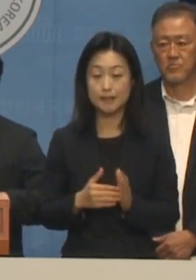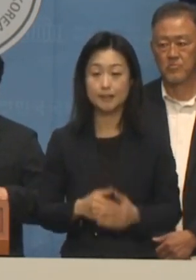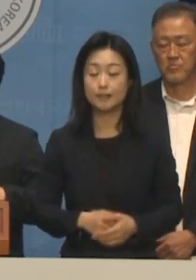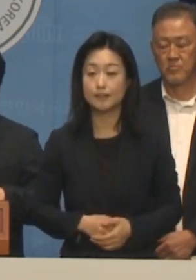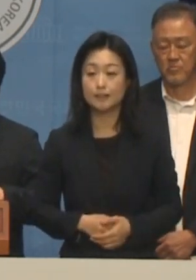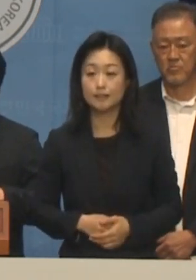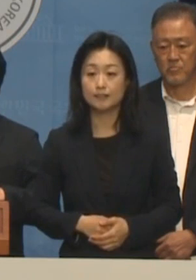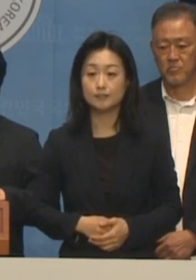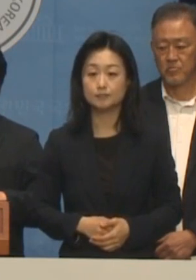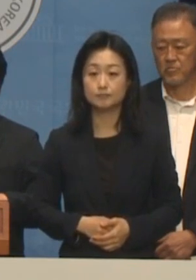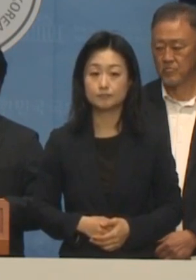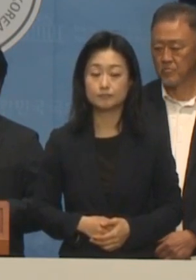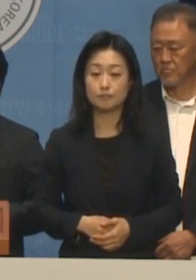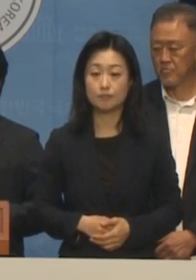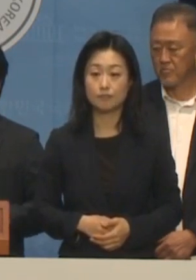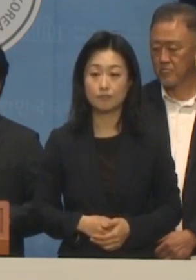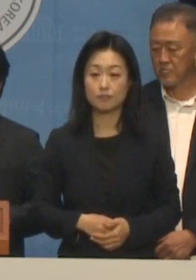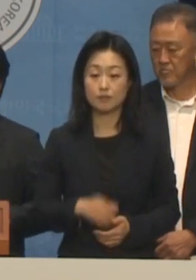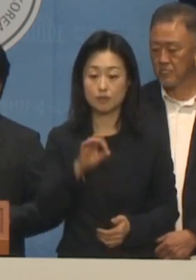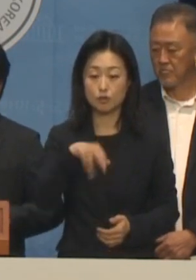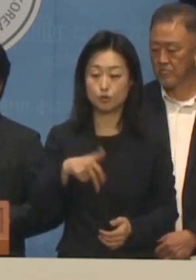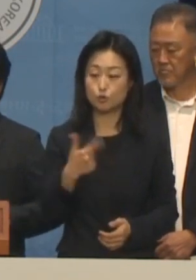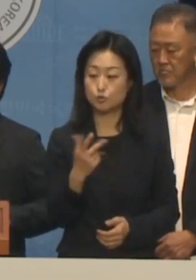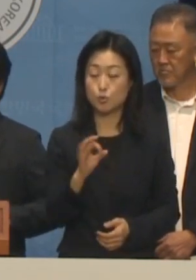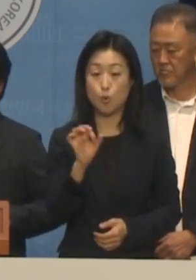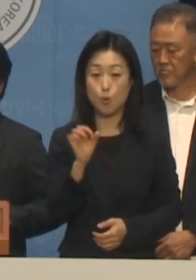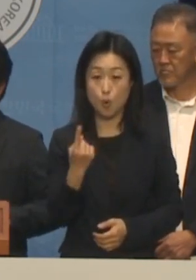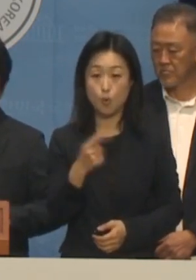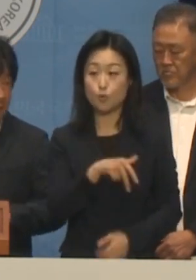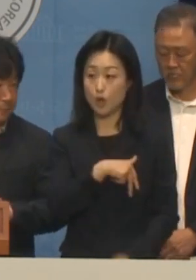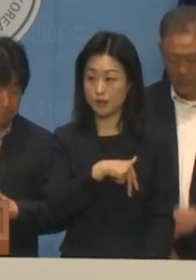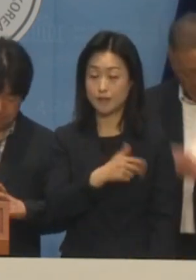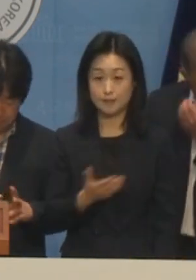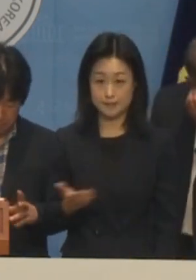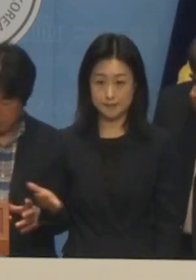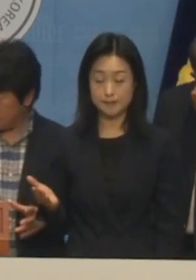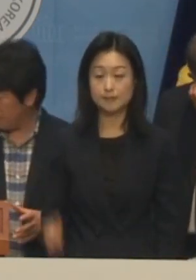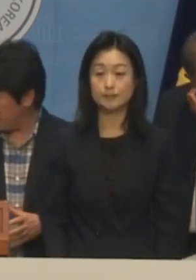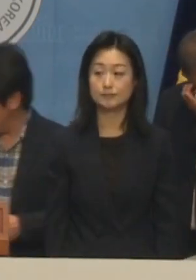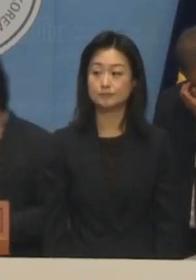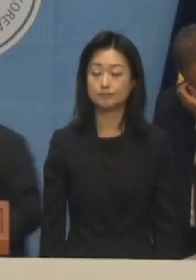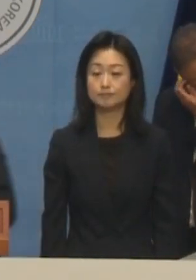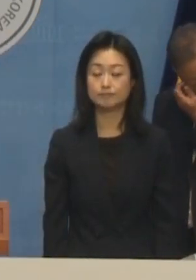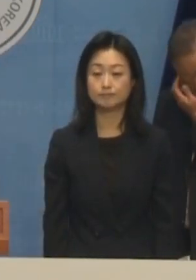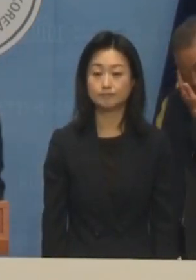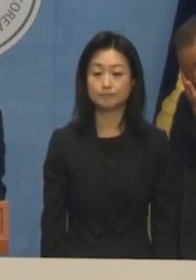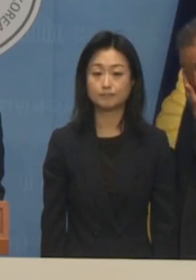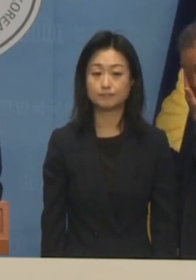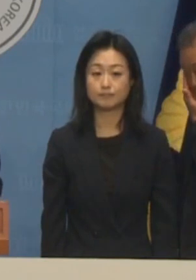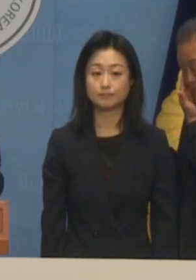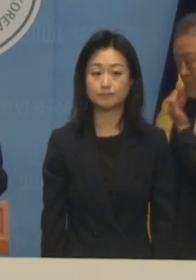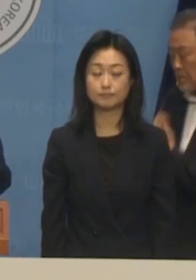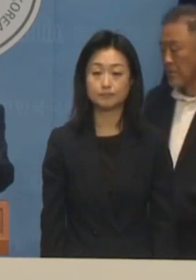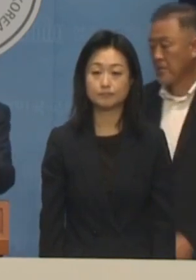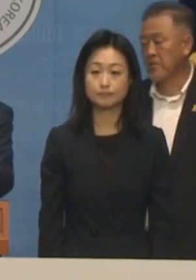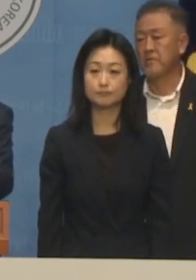먼저 윤종호 의원님 모두 발언 먼저 듣도록 하겠습니다. 네.